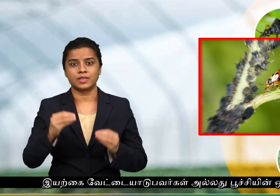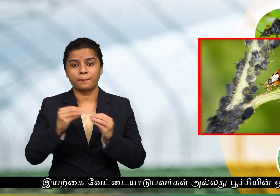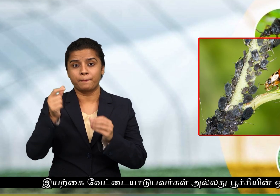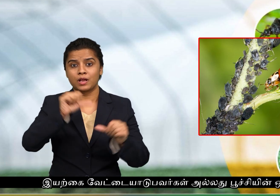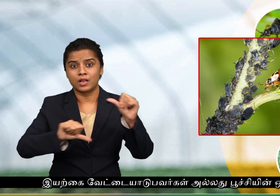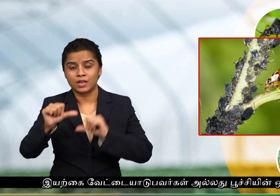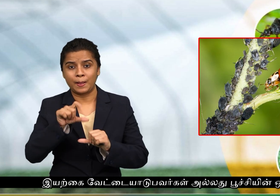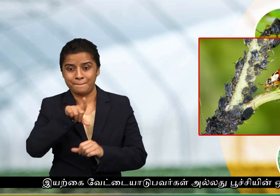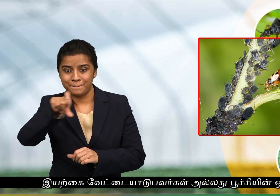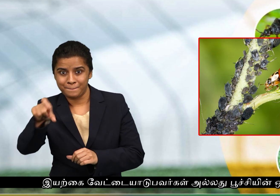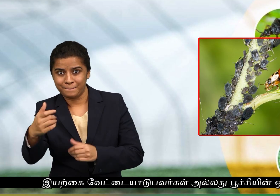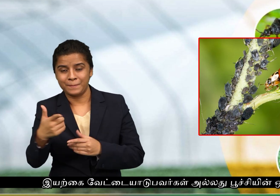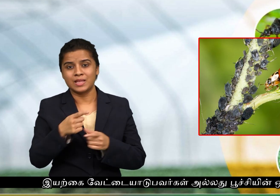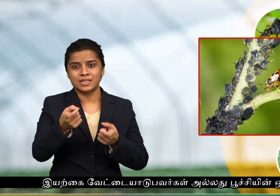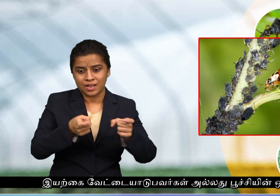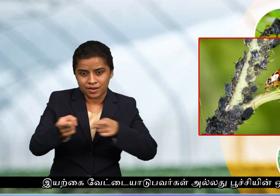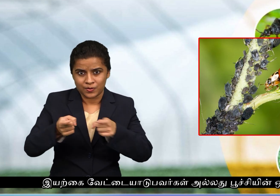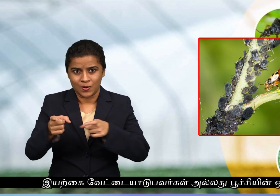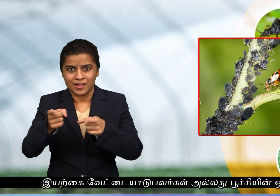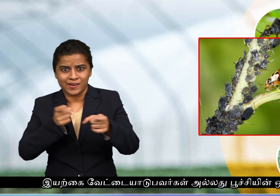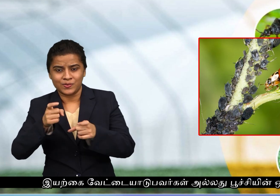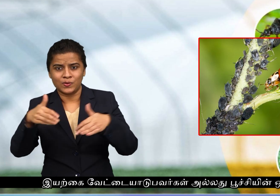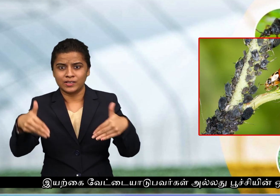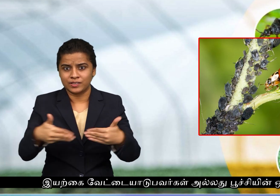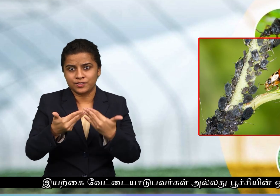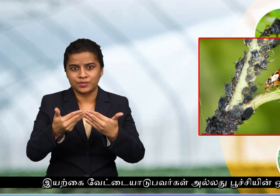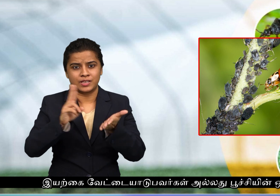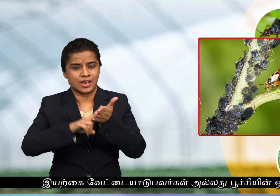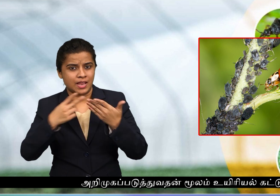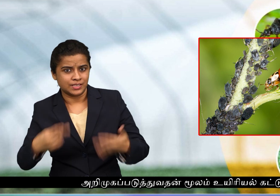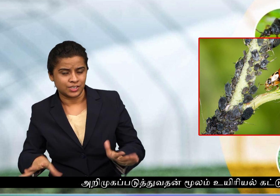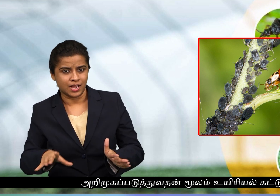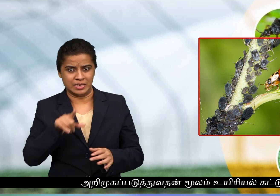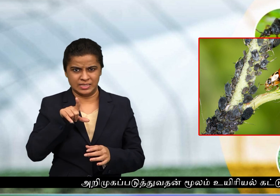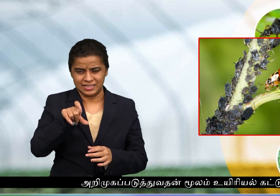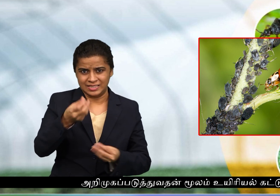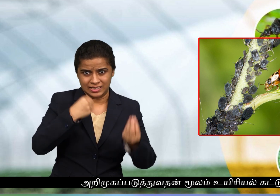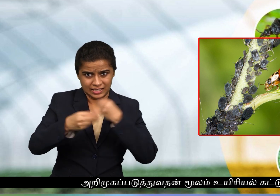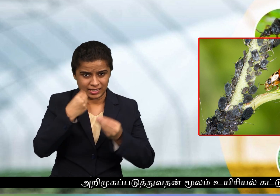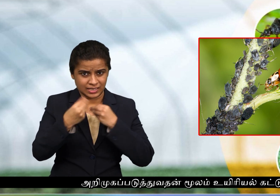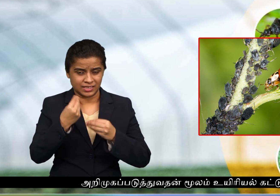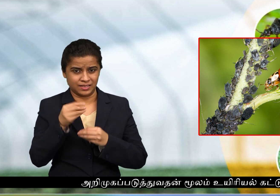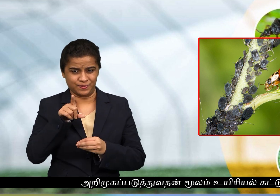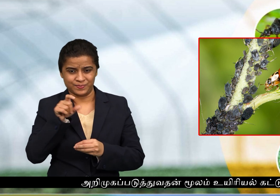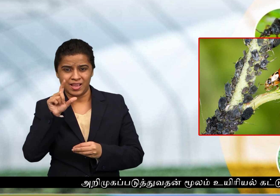இயற்கை வேட்டையாடுபவர்கள் அல்லது பூச்சியின் ஒட்டுண்ணிகளை அறிமுகப்படுத்துவதன் மூலம் உயிரியல்